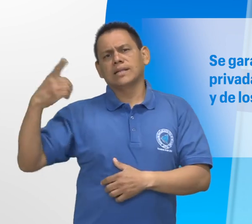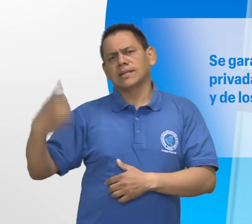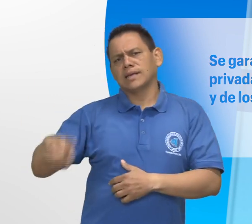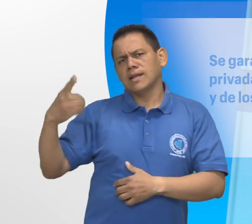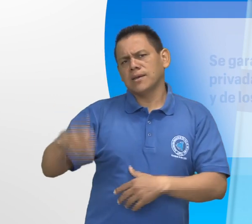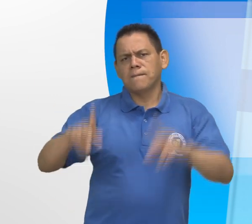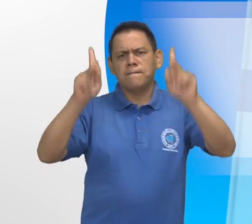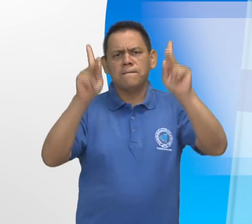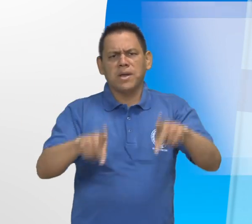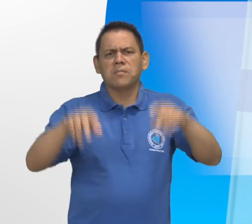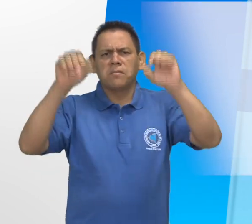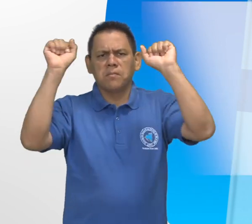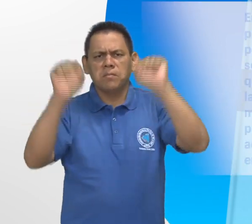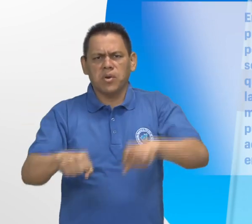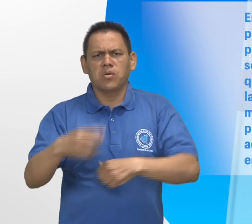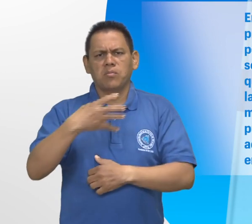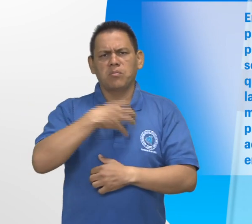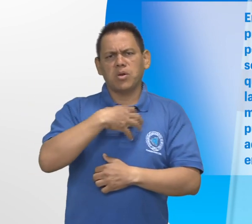producción.